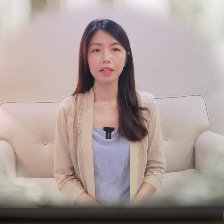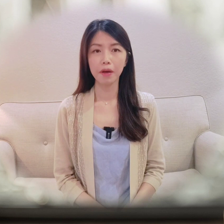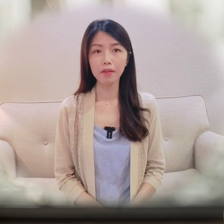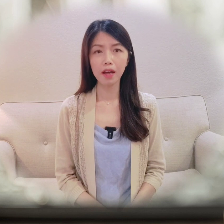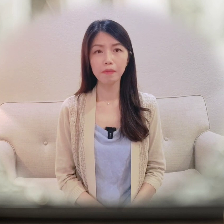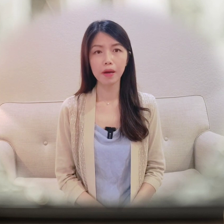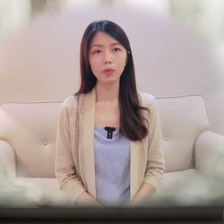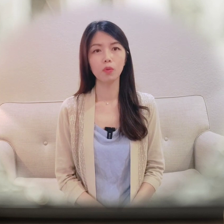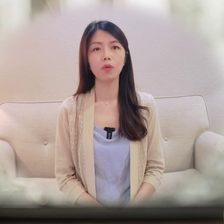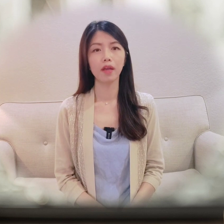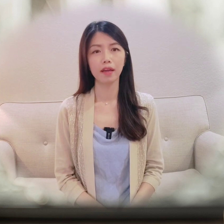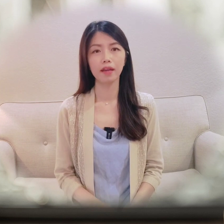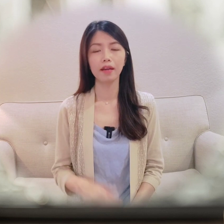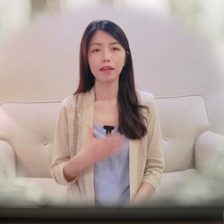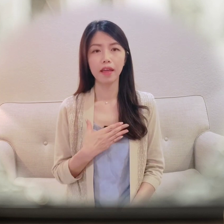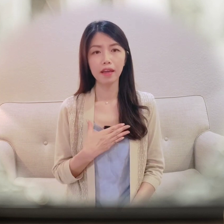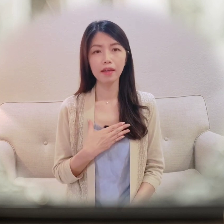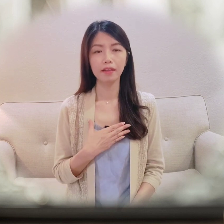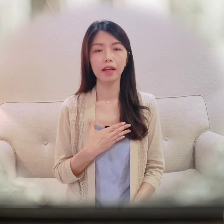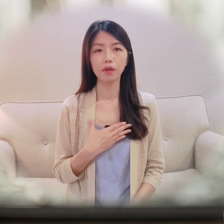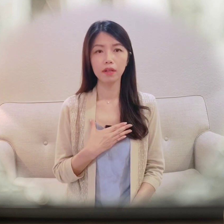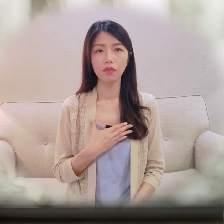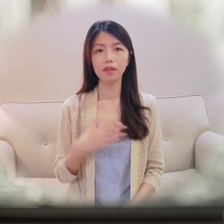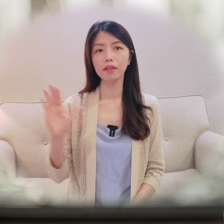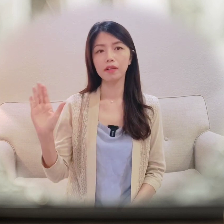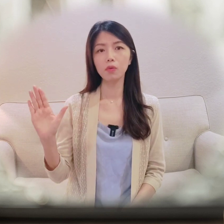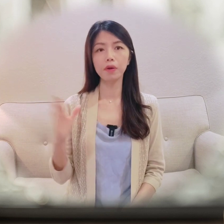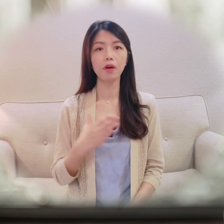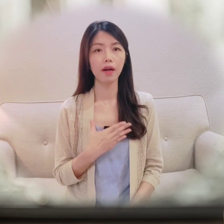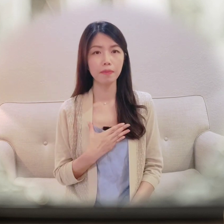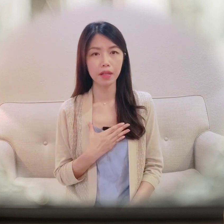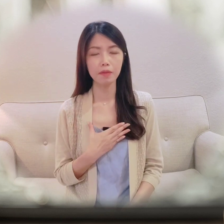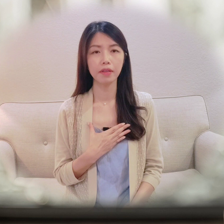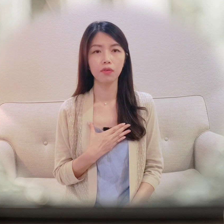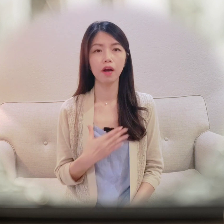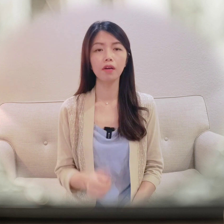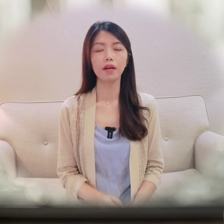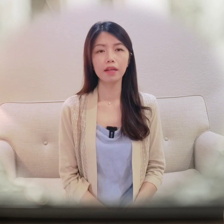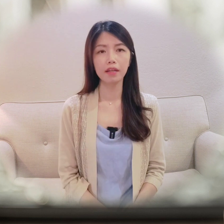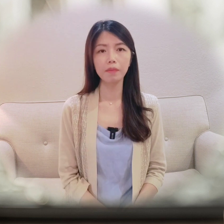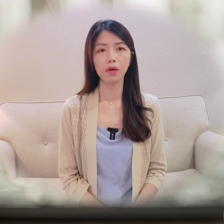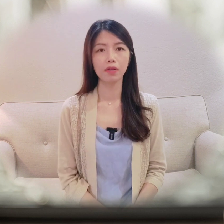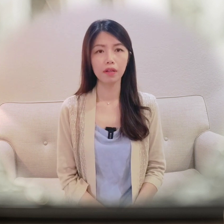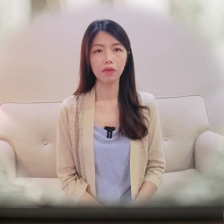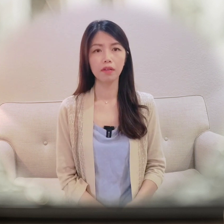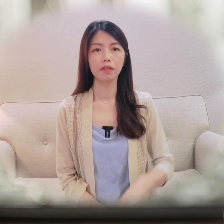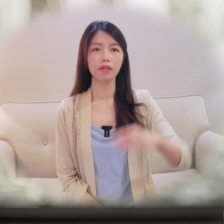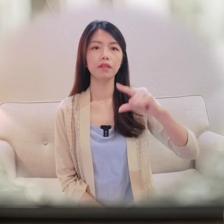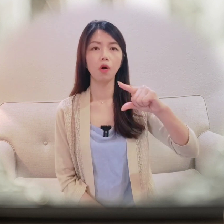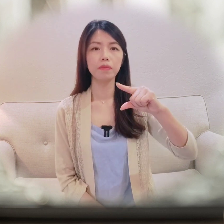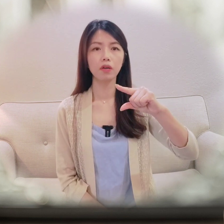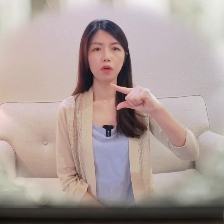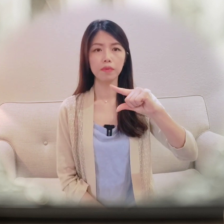이름 아시며 상한 맘 돌보네. 네, 나라고 하는 뜻의 수어는 손 펴서 가슴에 대시면 되고요. 이름이라고 하는 뜻의